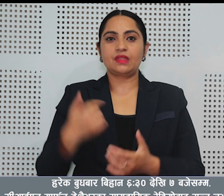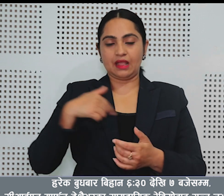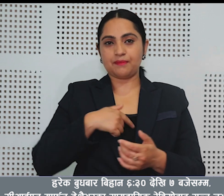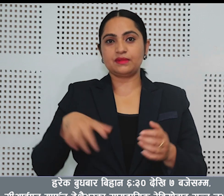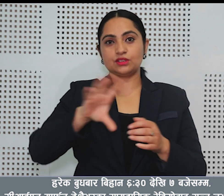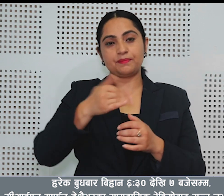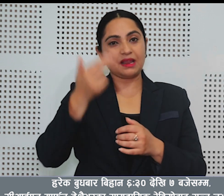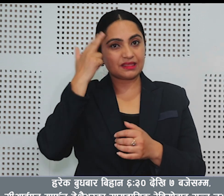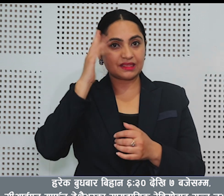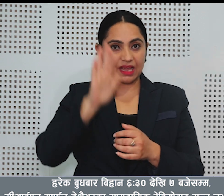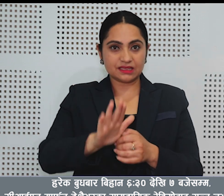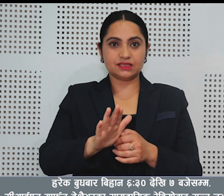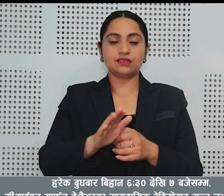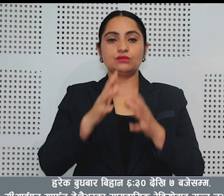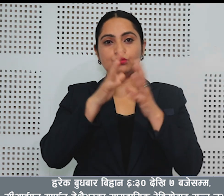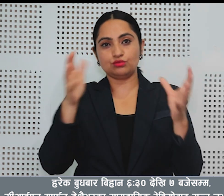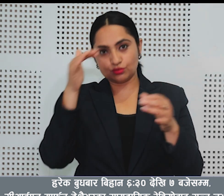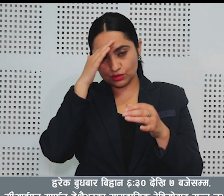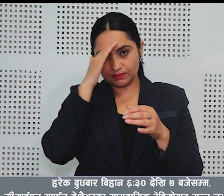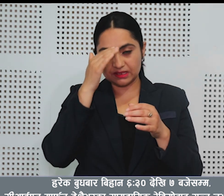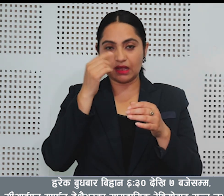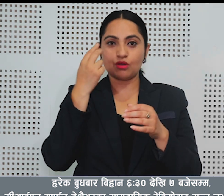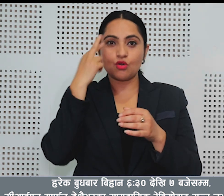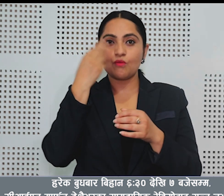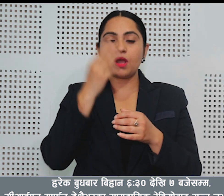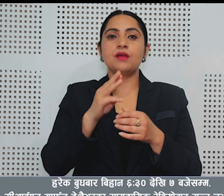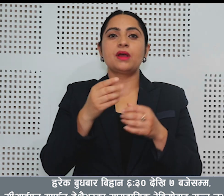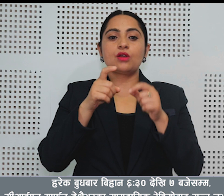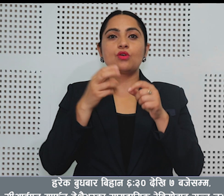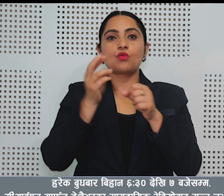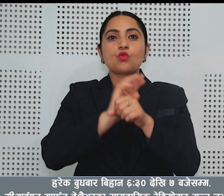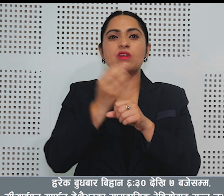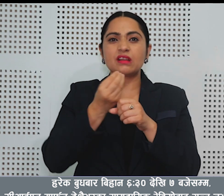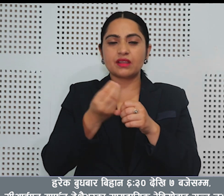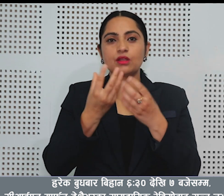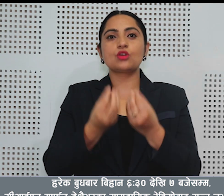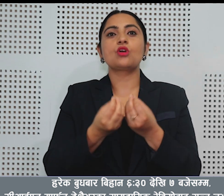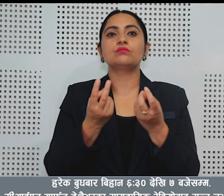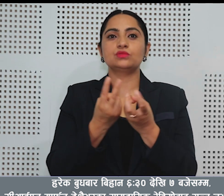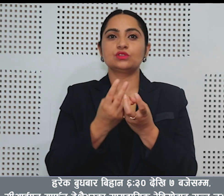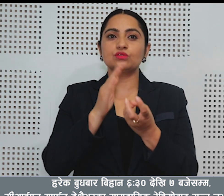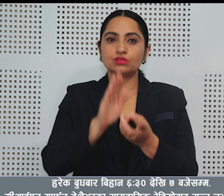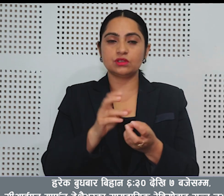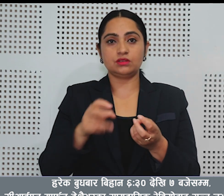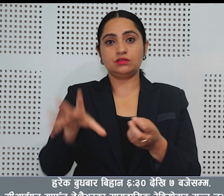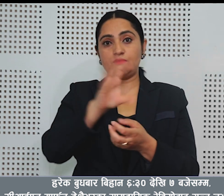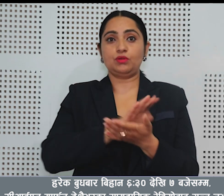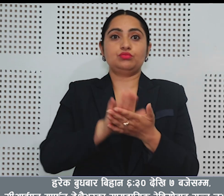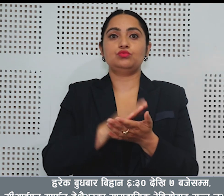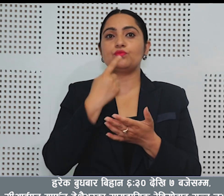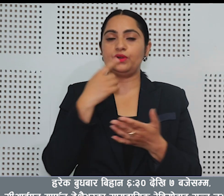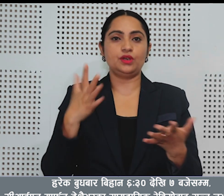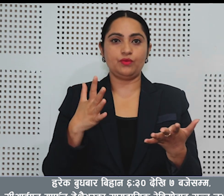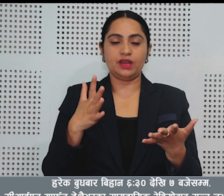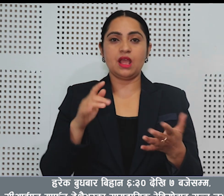हामी सबैलाई थाहा छ, महामारीका रूपमा रहेको कोरोना केही मत्थर भएको छ, तर विपदको अन्त्य नै भएको भने छैन।